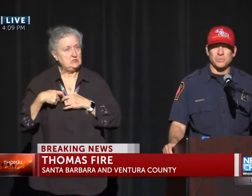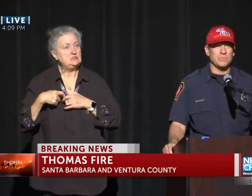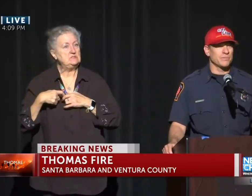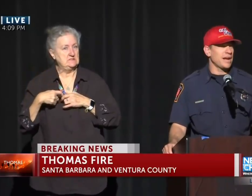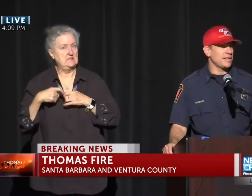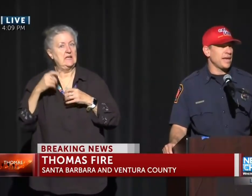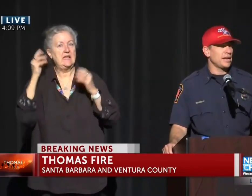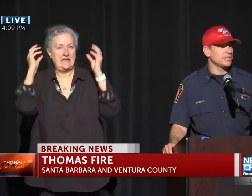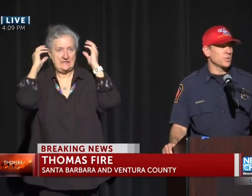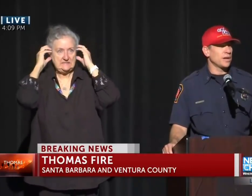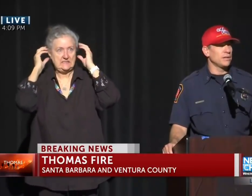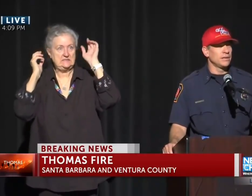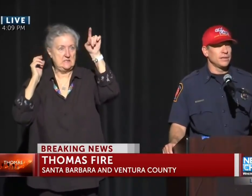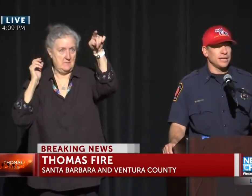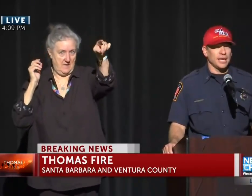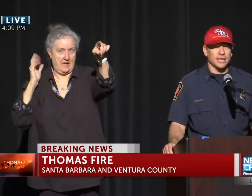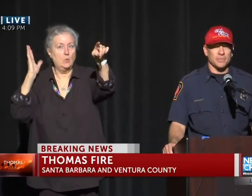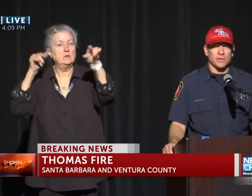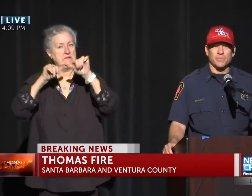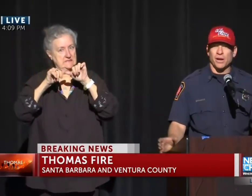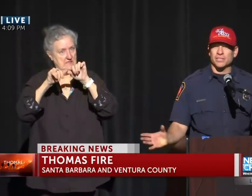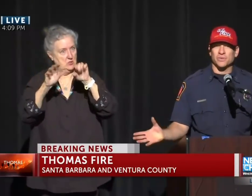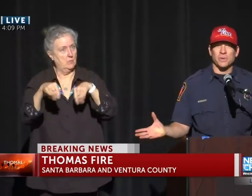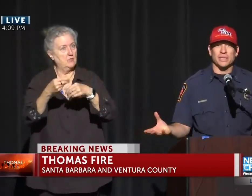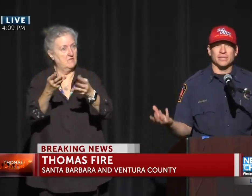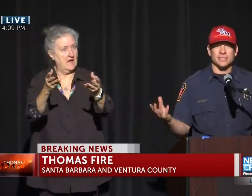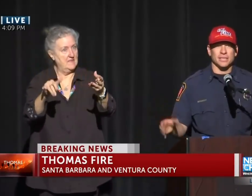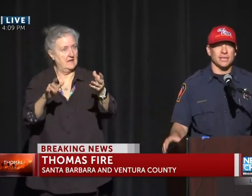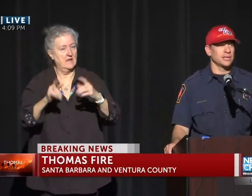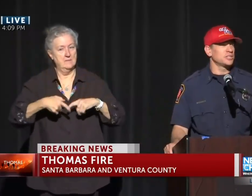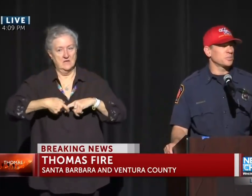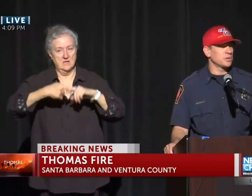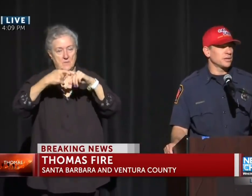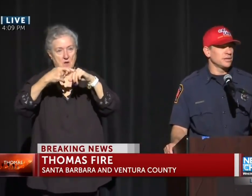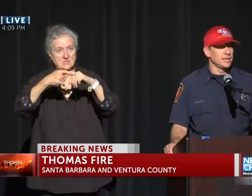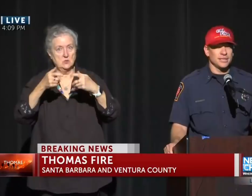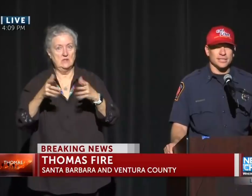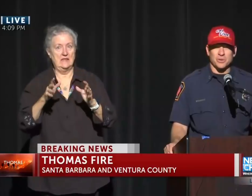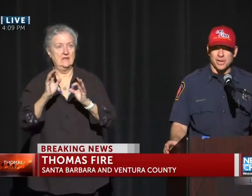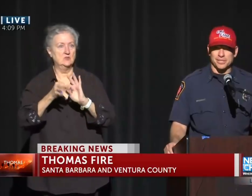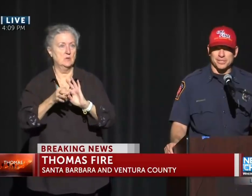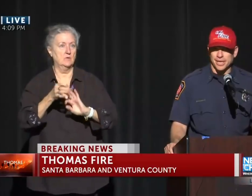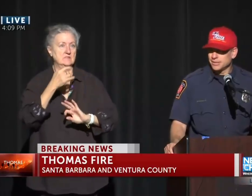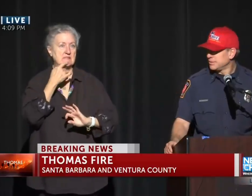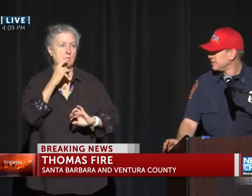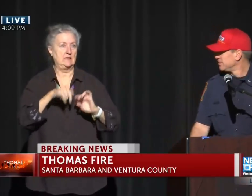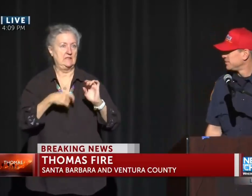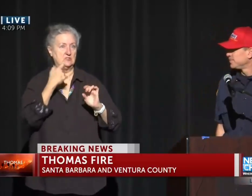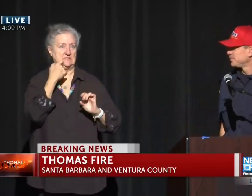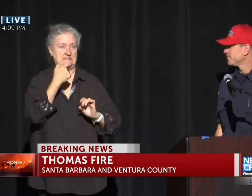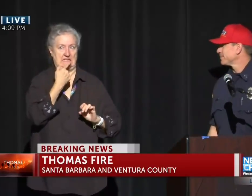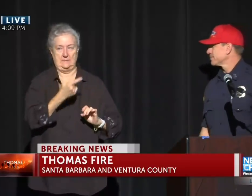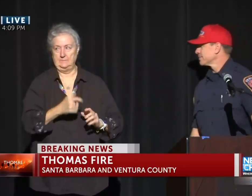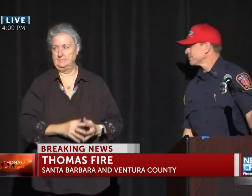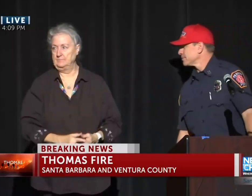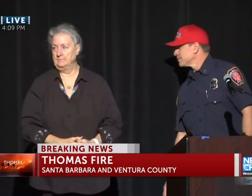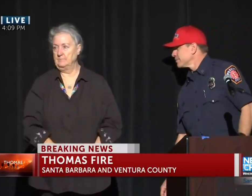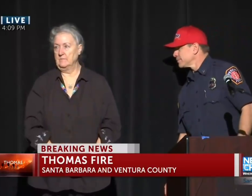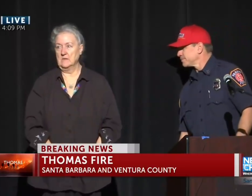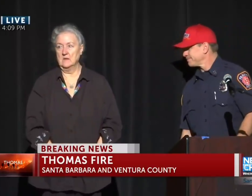we will continue to be providing that as well. And I'm going to pause for a minute to let our interpreter say what I just said.